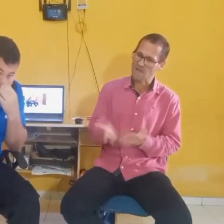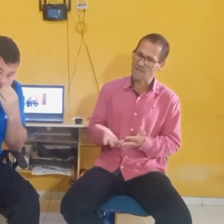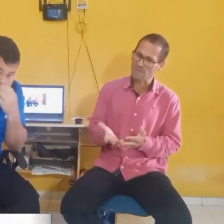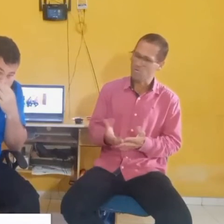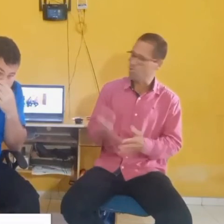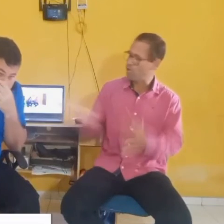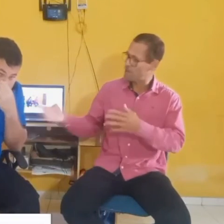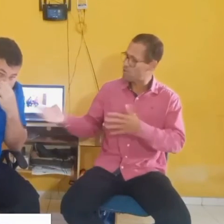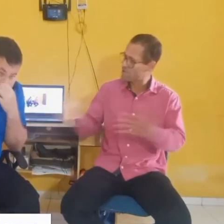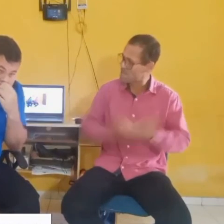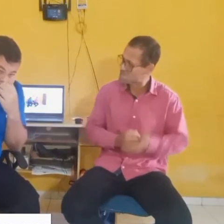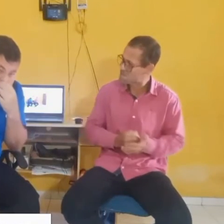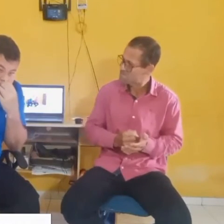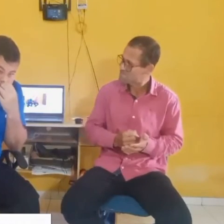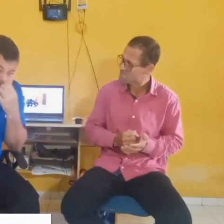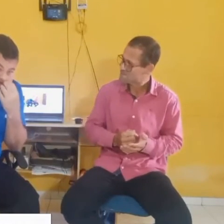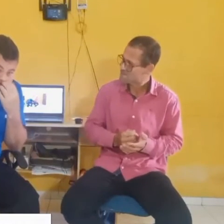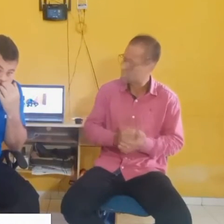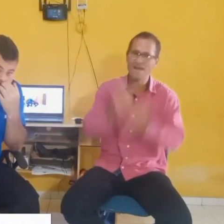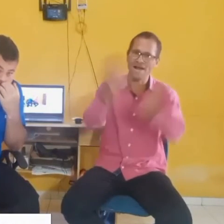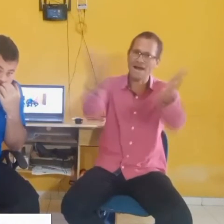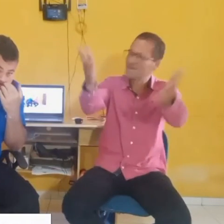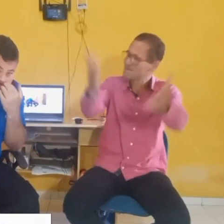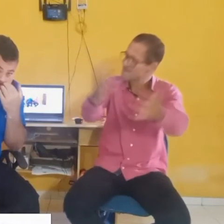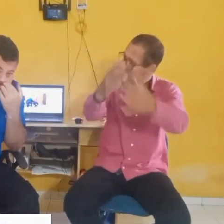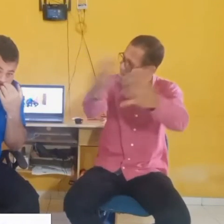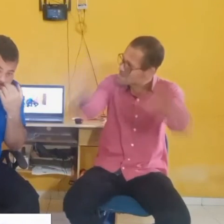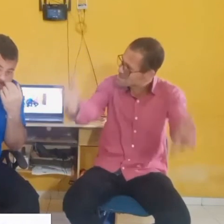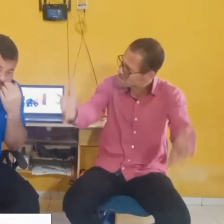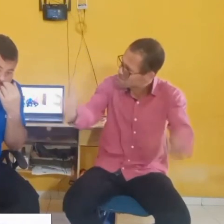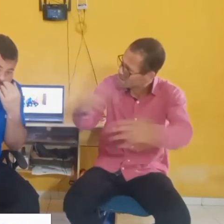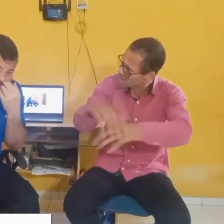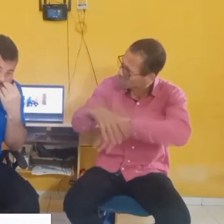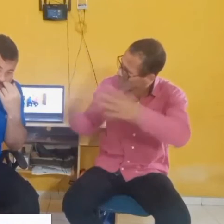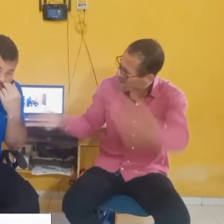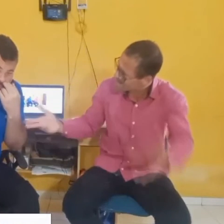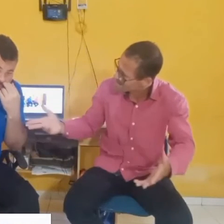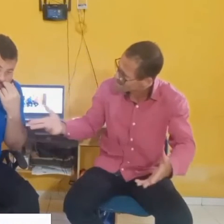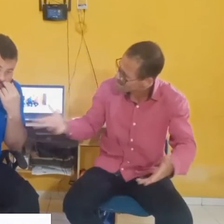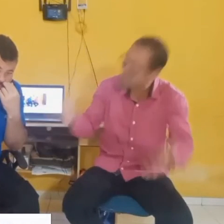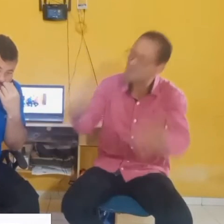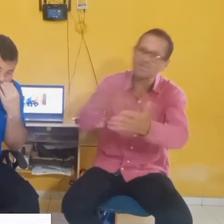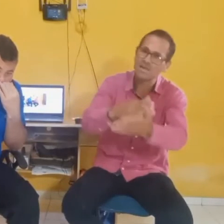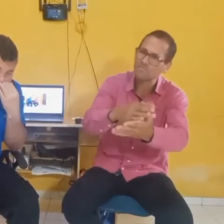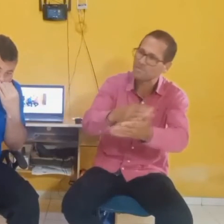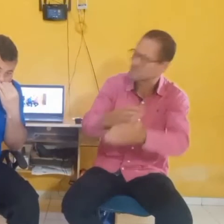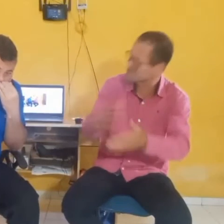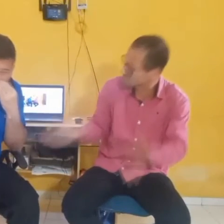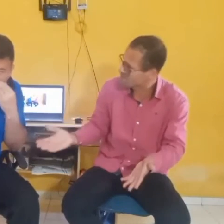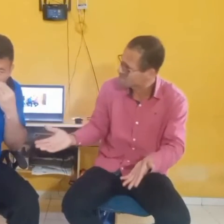saiba, ou eu que esteja e pegar neles, pegar no meu pai, ao mesmo tempo, entendeu?